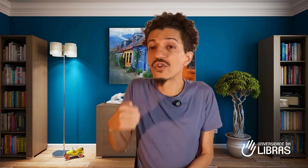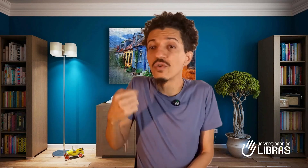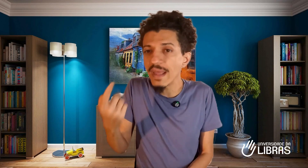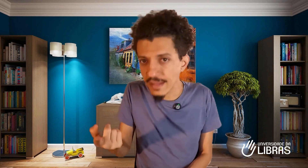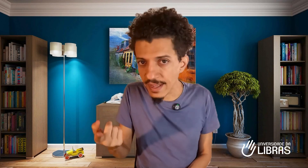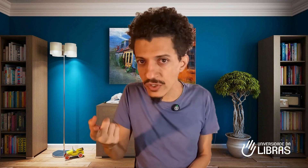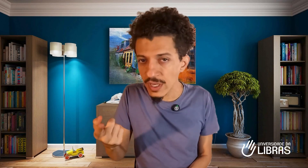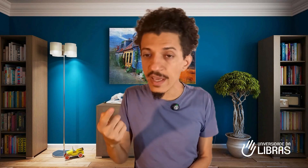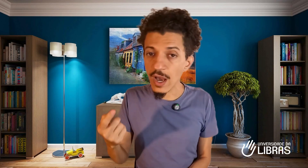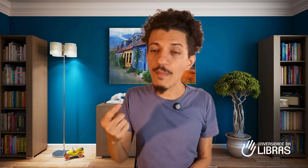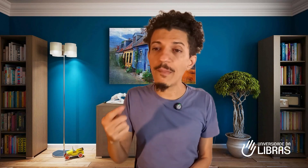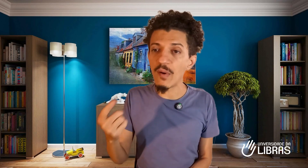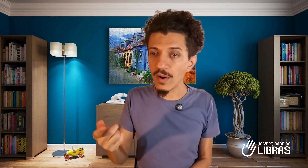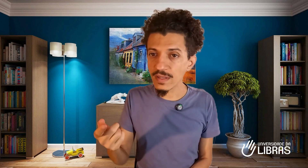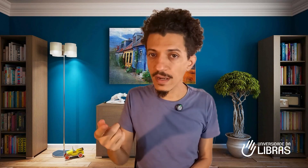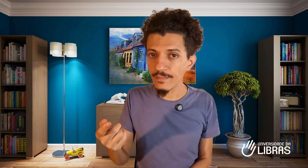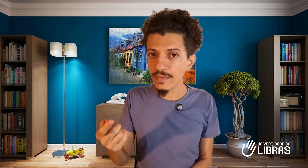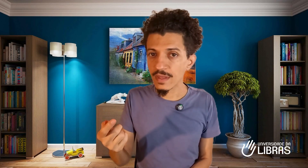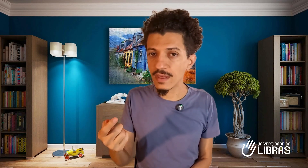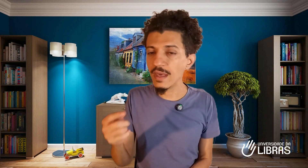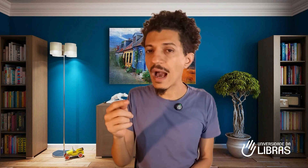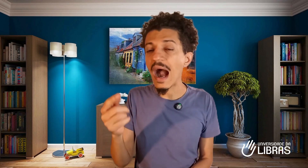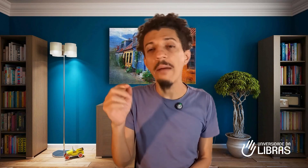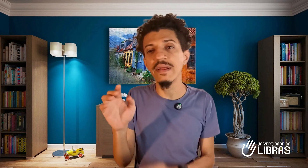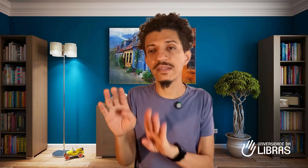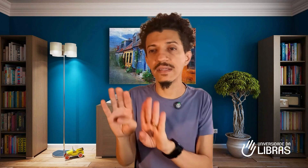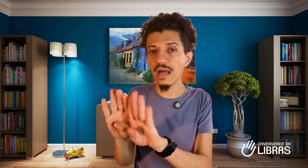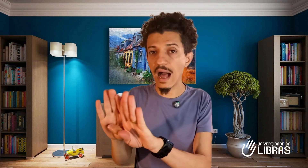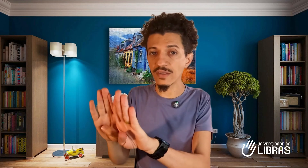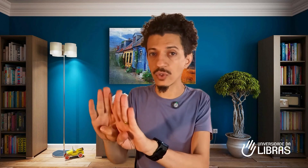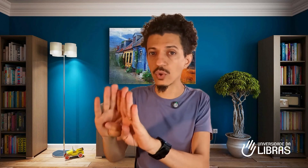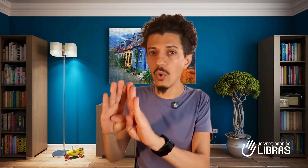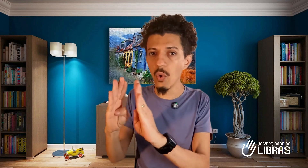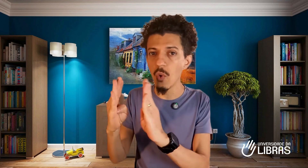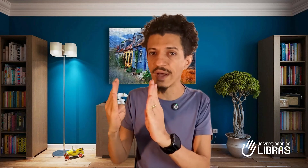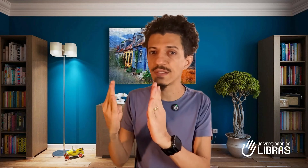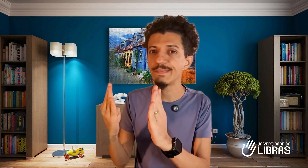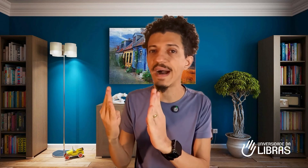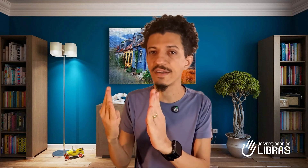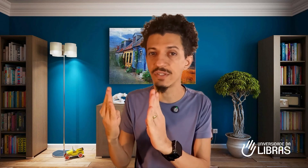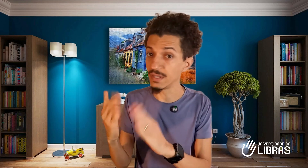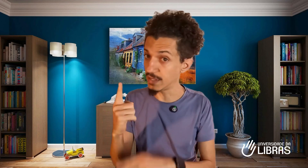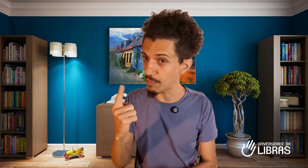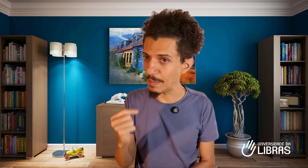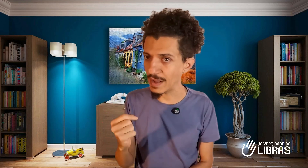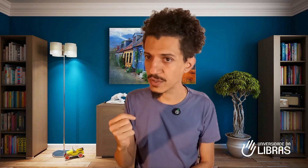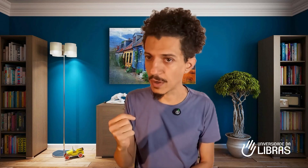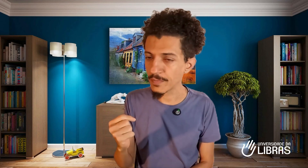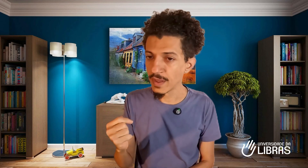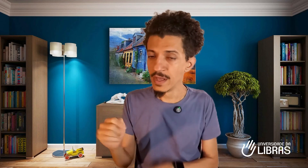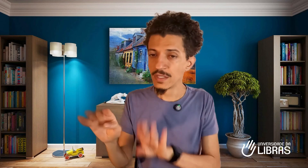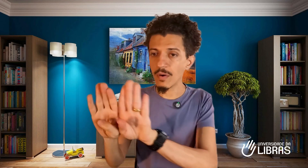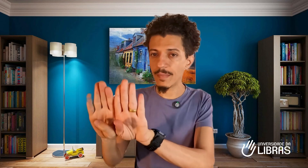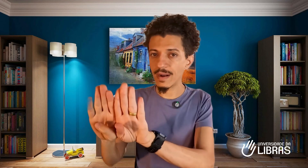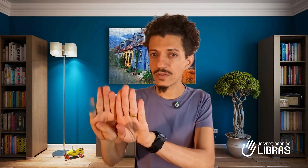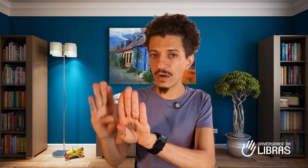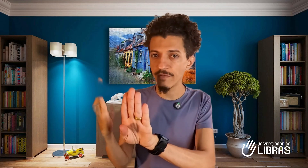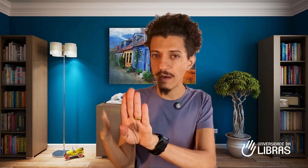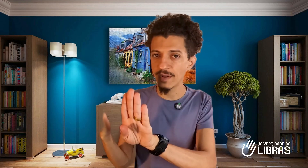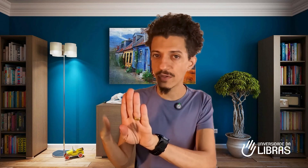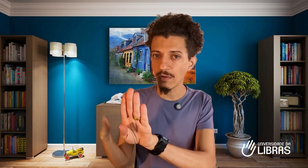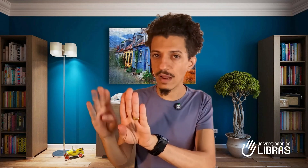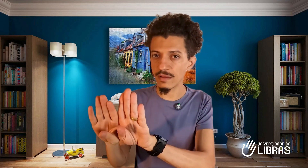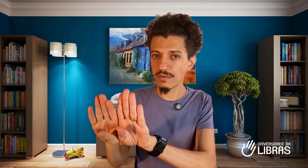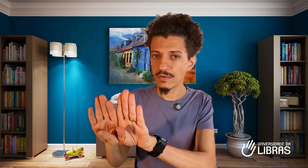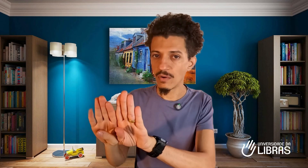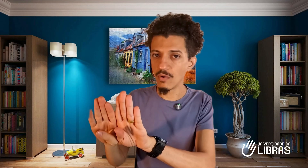ele subentende que é uma porta que abre-se as duas partes, não uma parte só. Se for uma parte só, vai